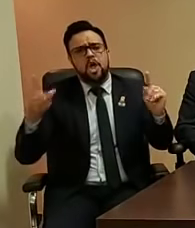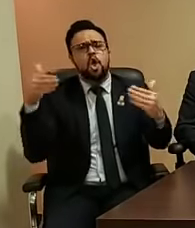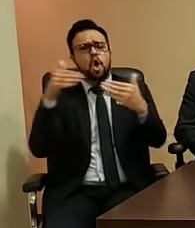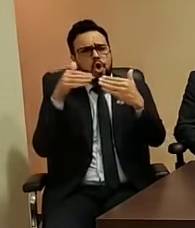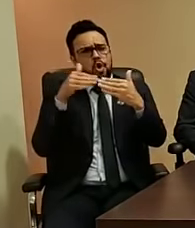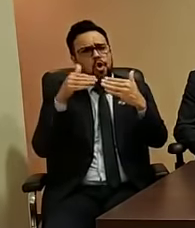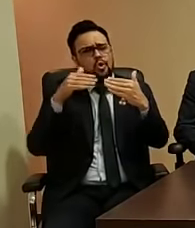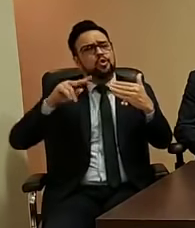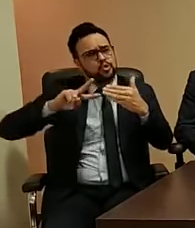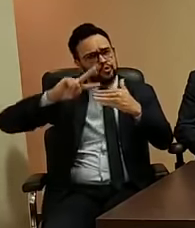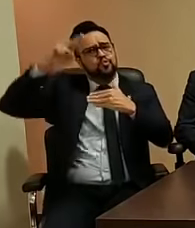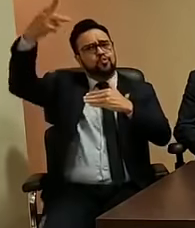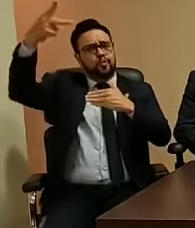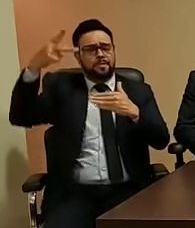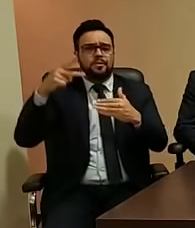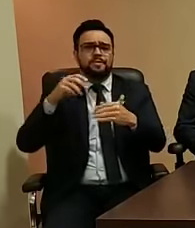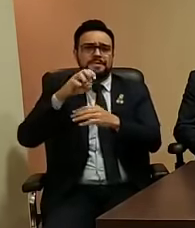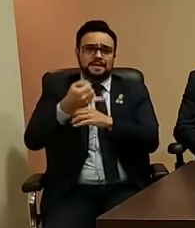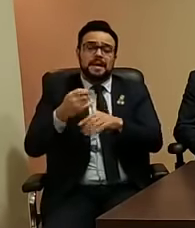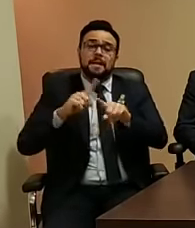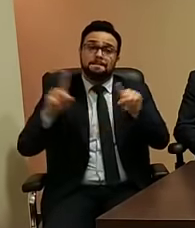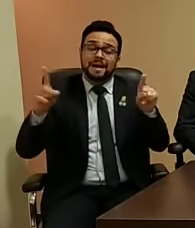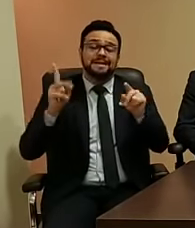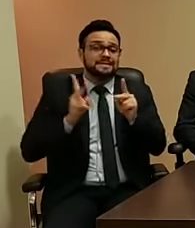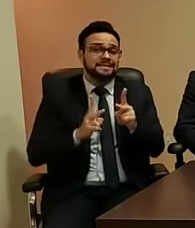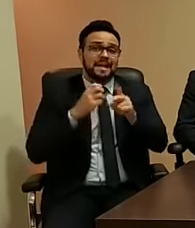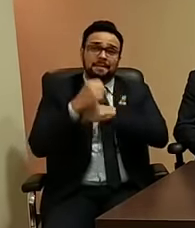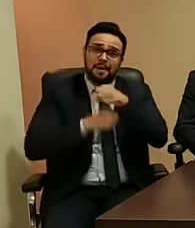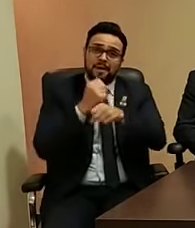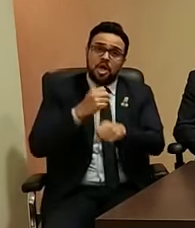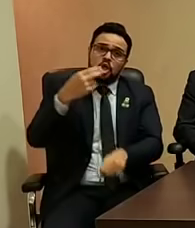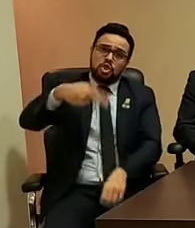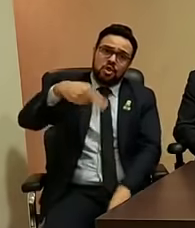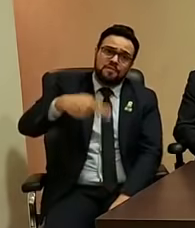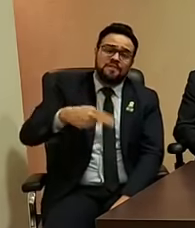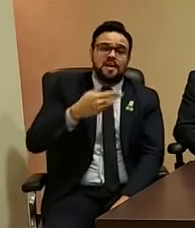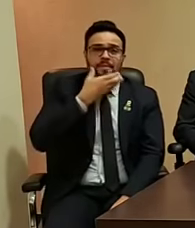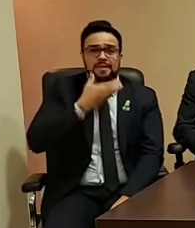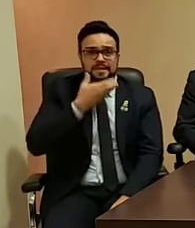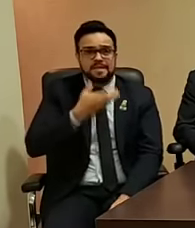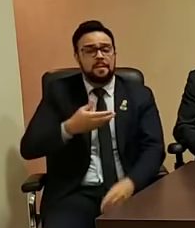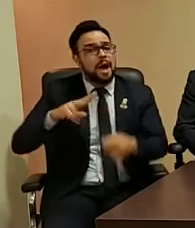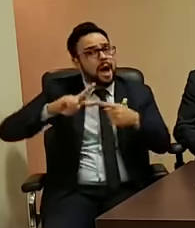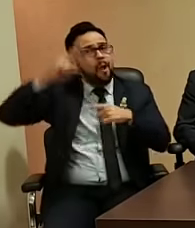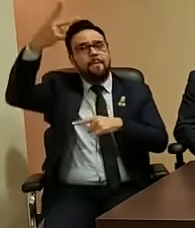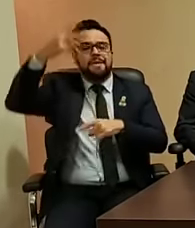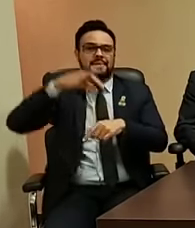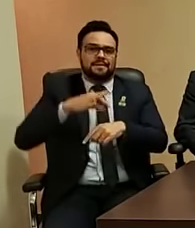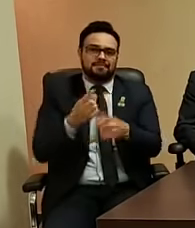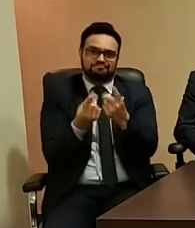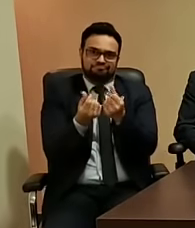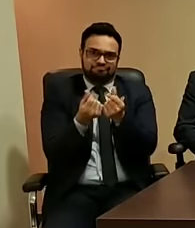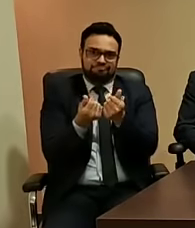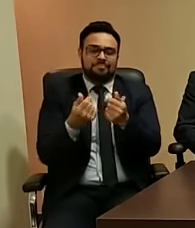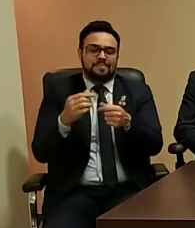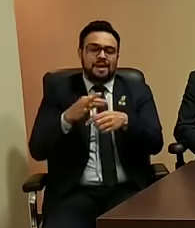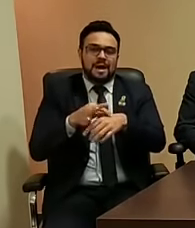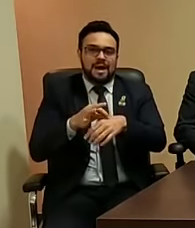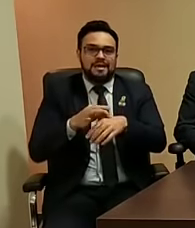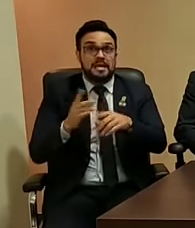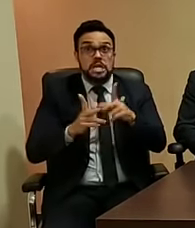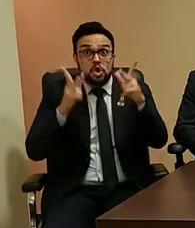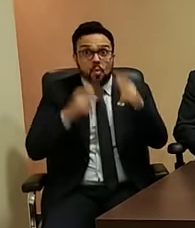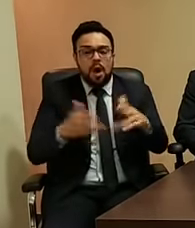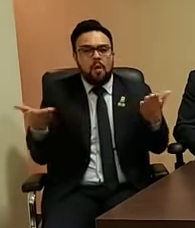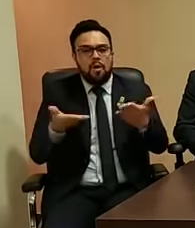realmente, subiu bastante. Mas, todo ano nessa época, novembro, dezembro, entre safra, há aumento da carne. Não tanto quanto foi agora,